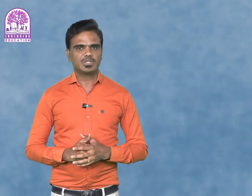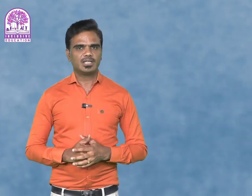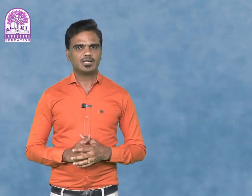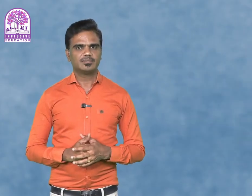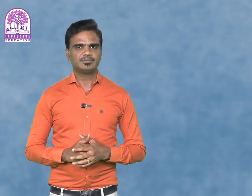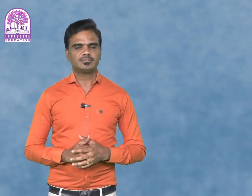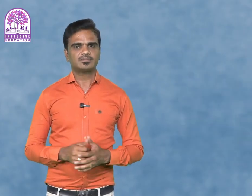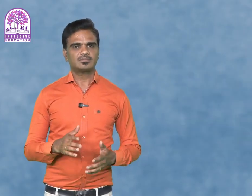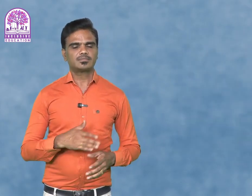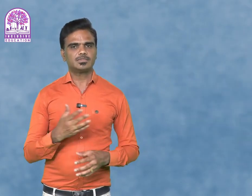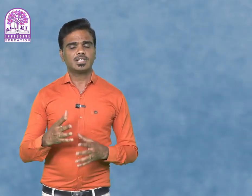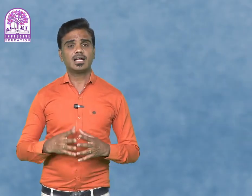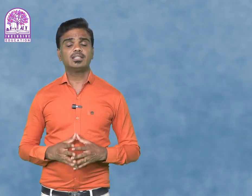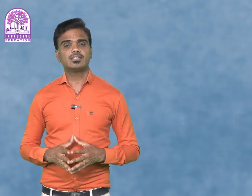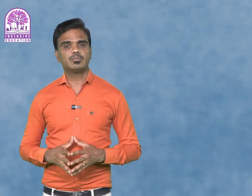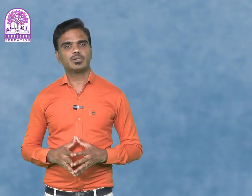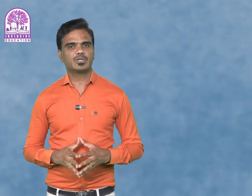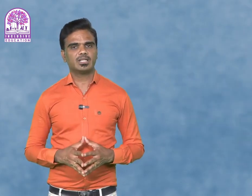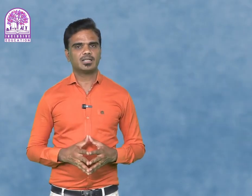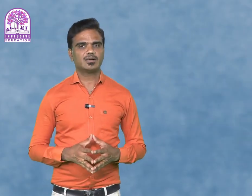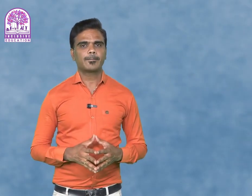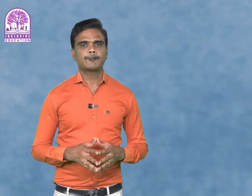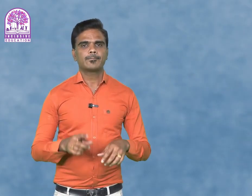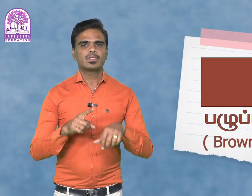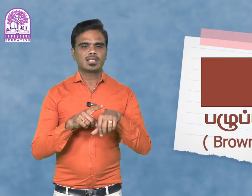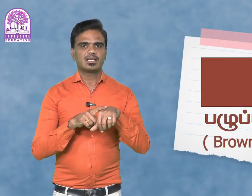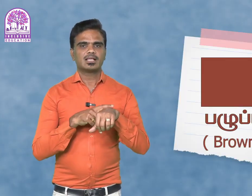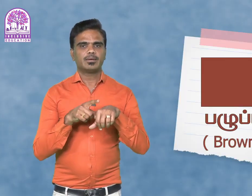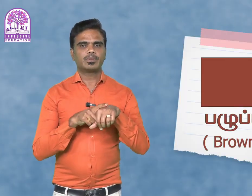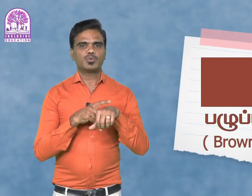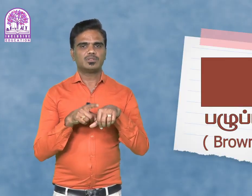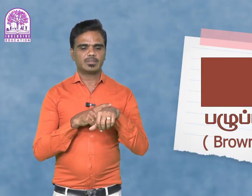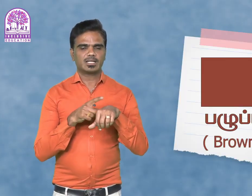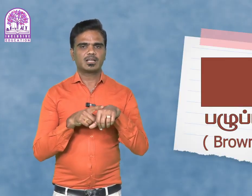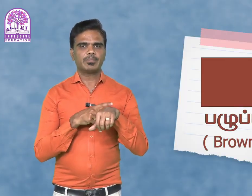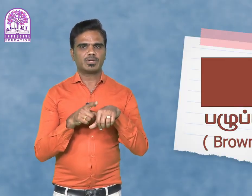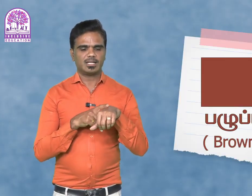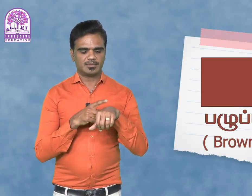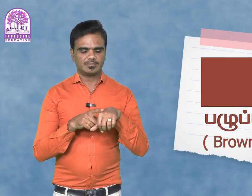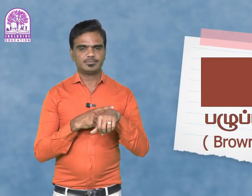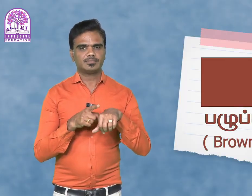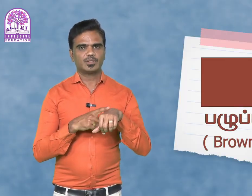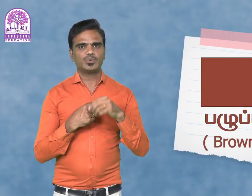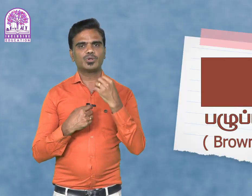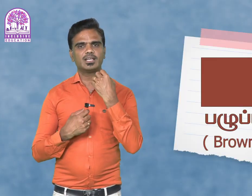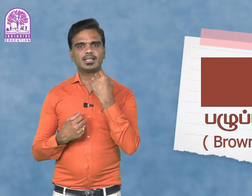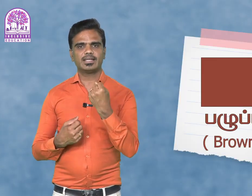புரியுதுங்களா? அடுத்து என்ன சைன் பார்க்க போகிறோம் அப்படின்னா, ப்ரௌன். இங்கே பாருங்கள், காப்பி கொட்டை கலர். உங்களோட கையை